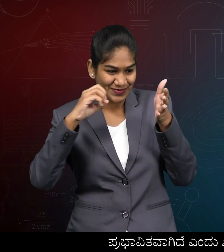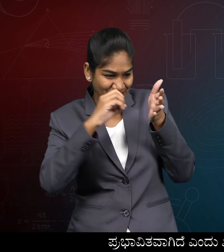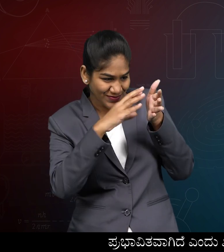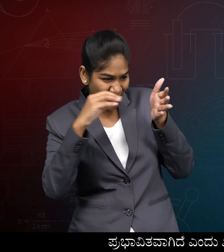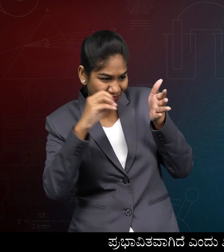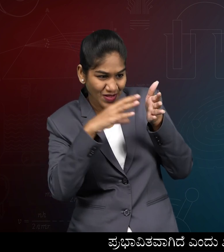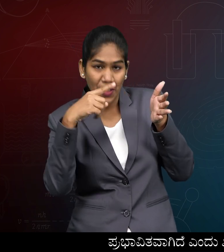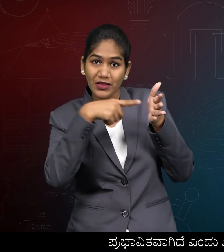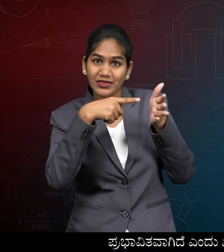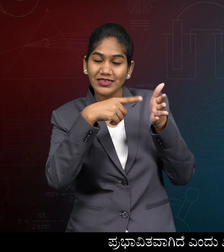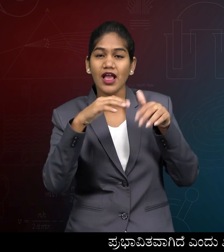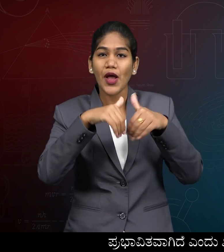ಖಚಿತಪಡಿಸಲು ಇದನ್ನು ಪುನರಾವರ್ತಿಸಿ.